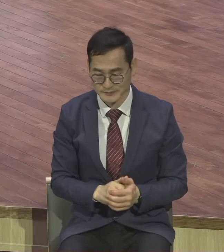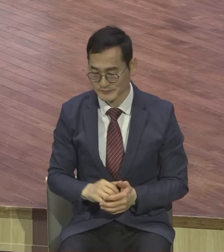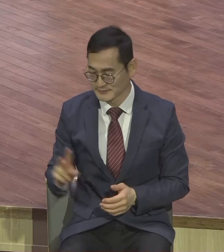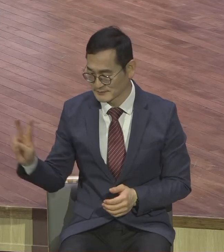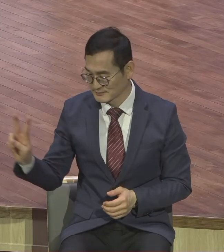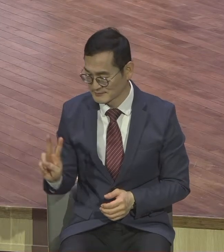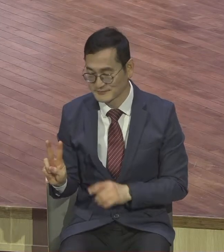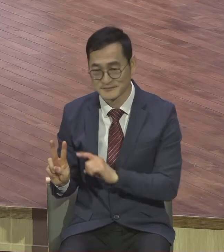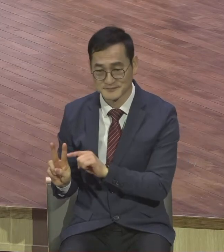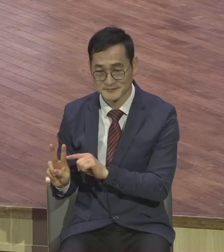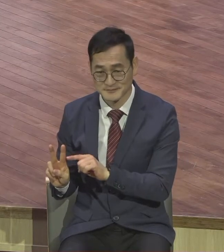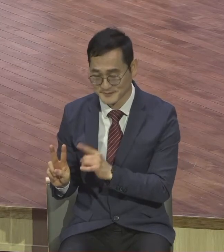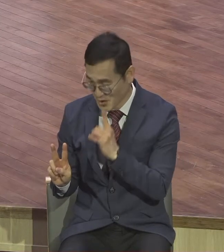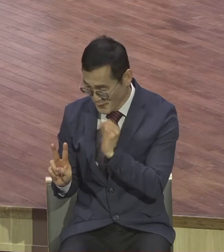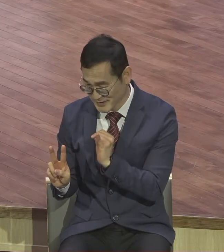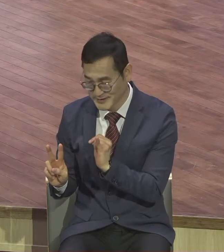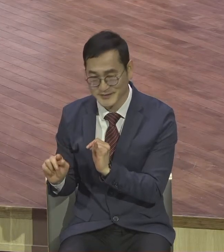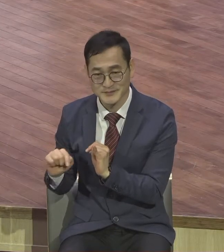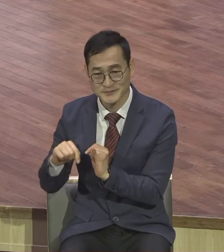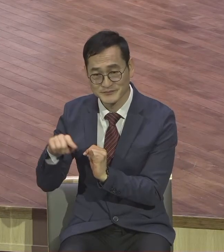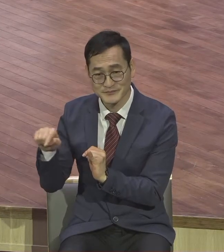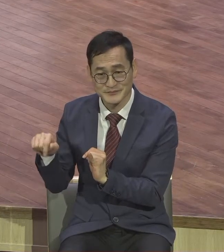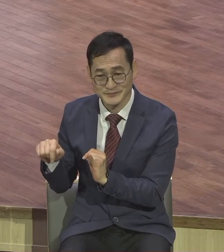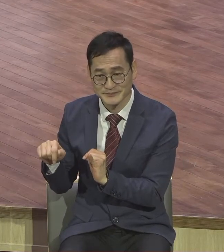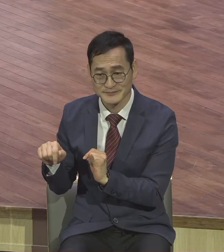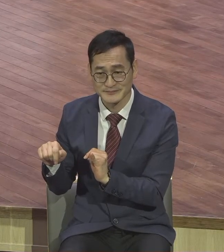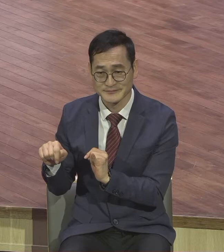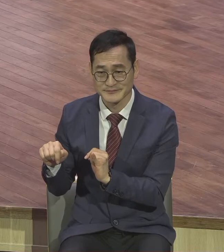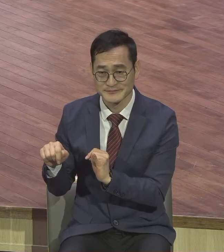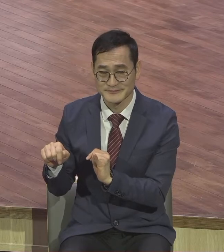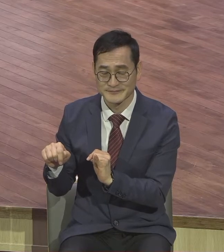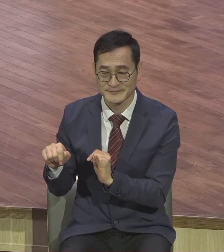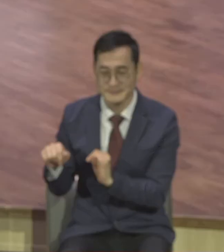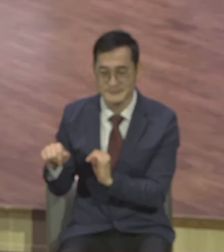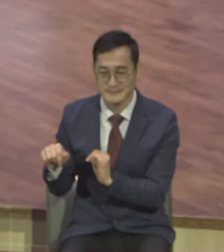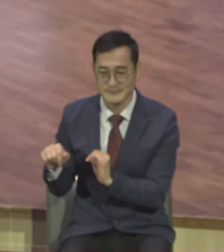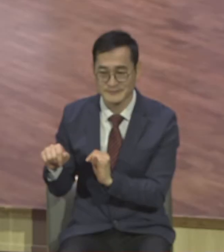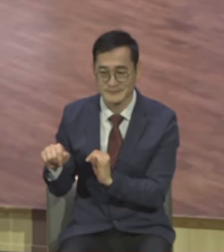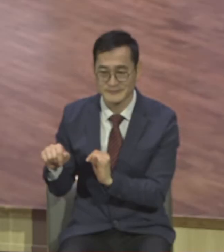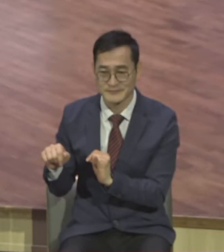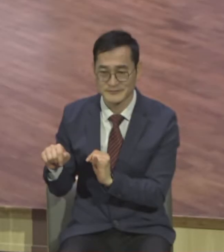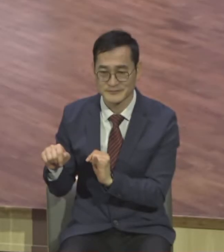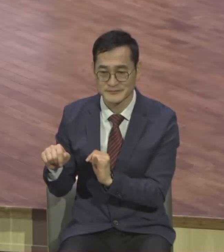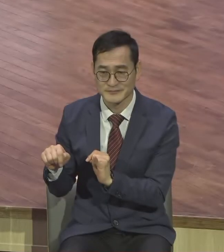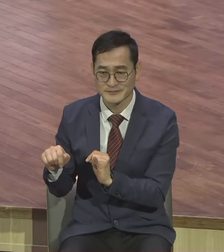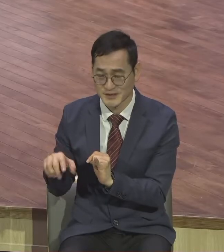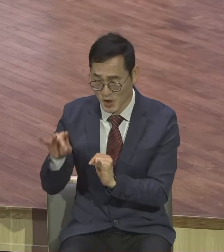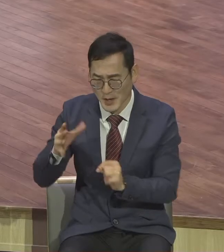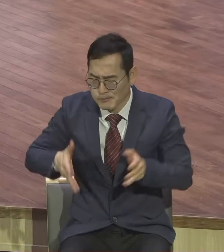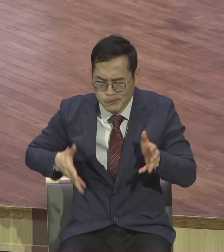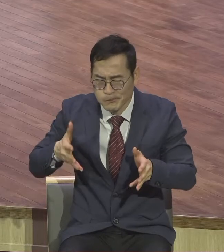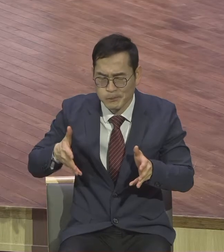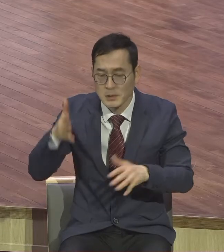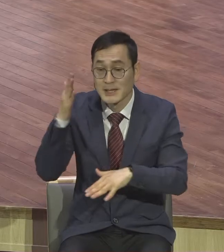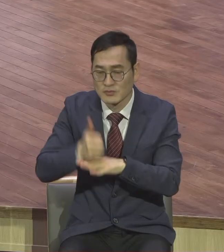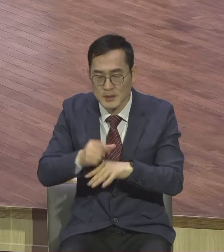가문처럼요 정말 하나님께서 가장 기뻐하시는